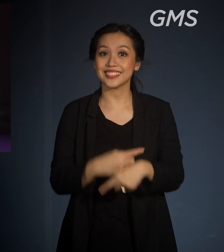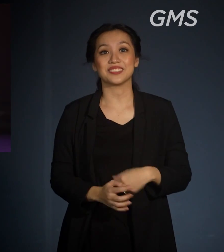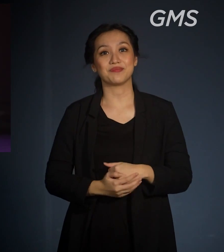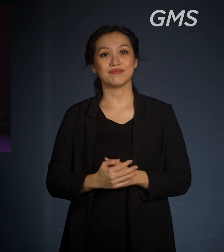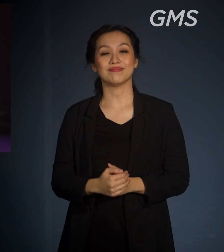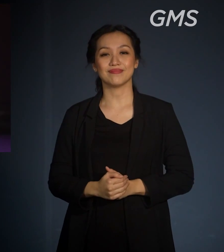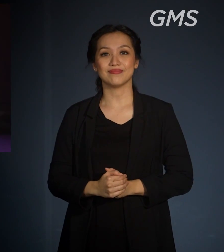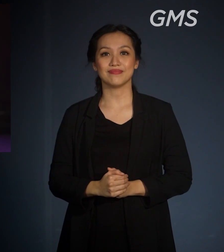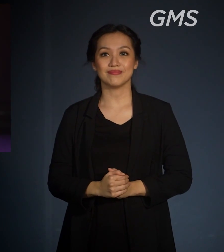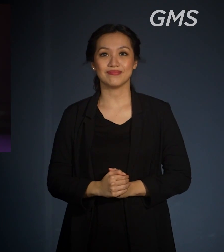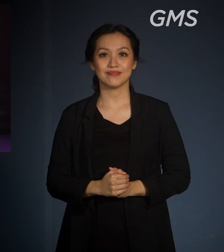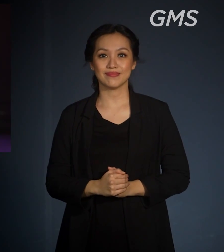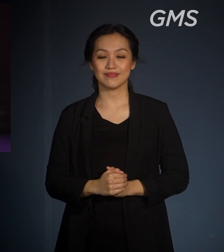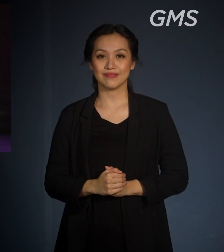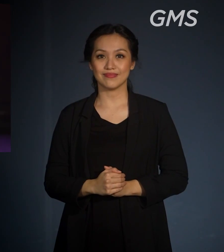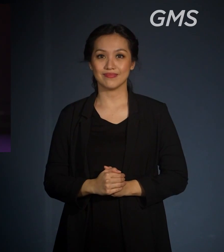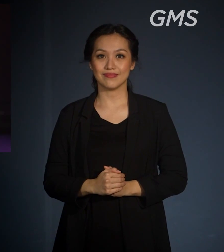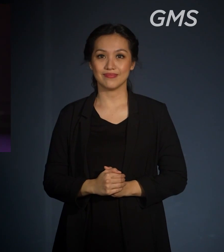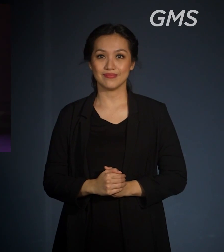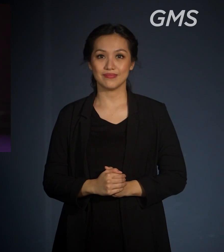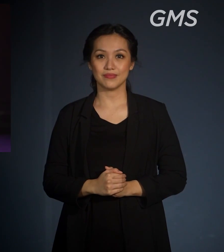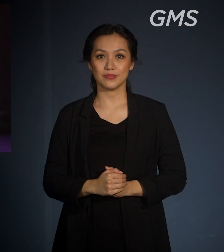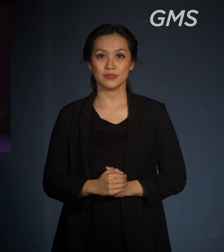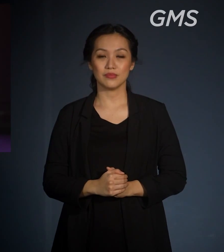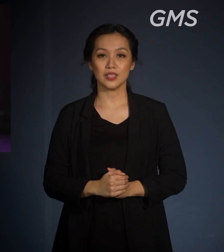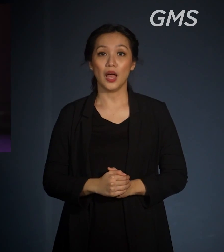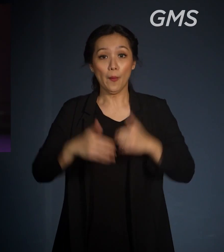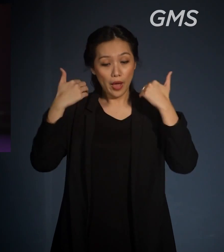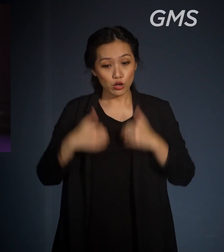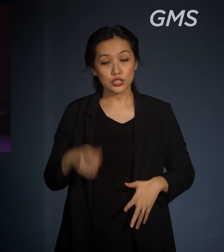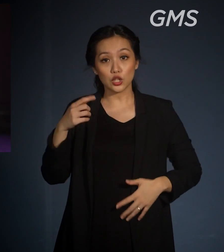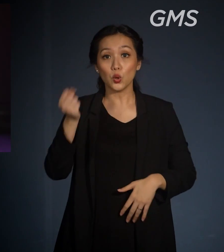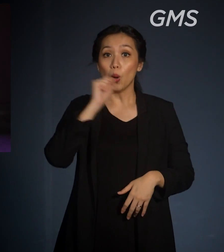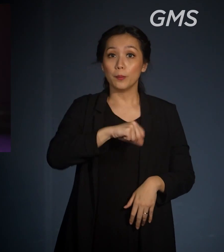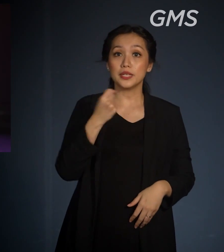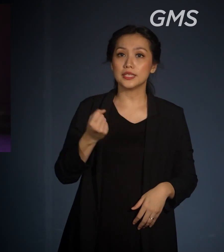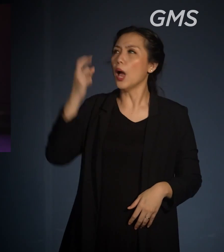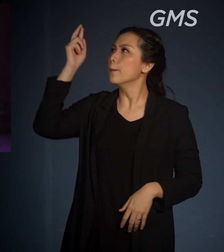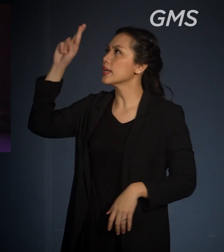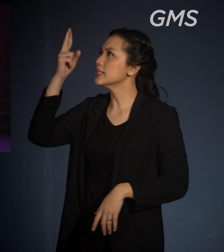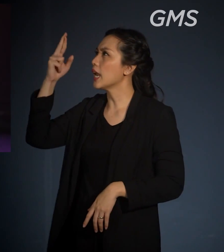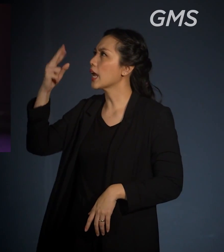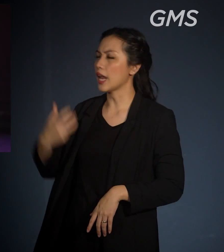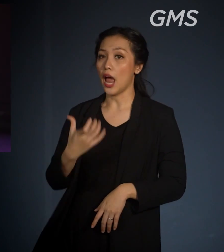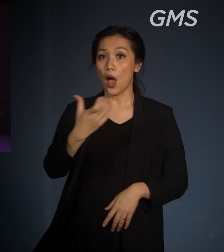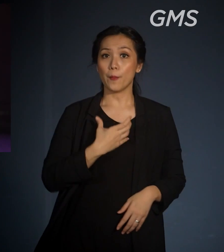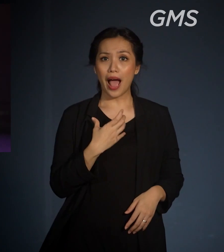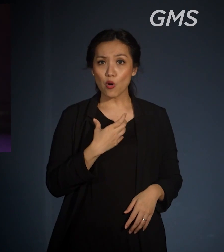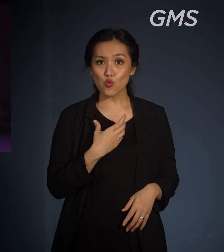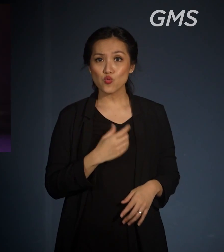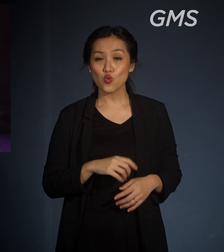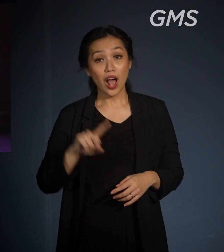Untuk apa ya? Untuk menginginkan sesuatu, merencanakan sesuatu,